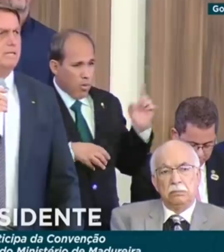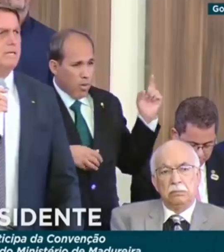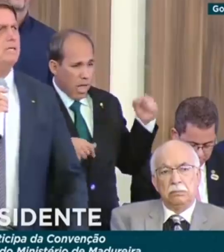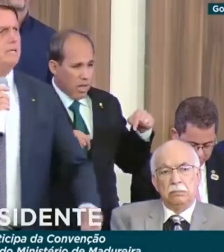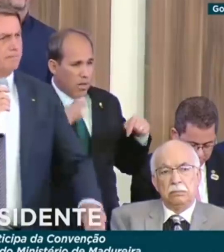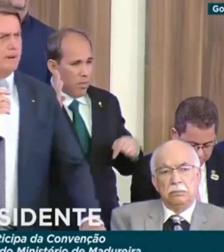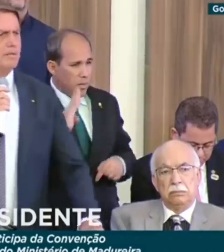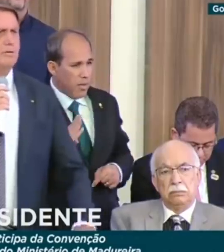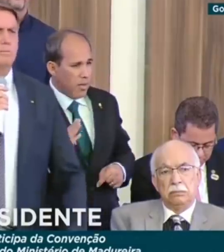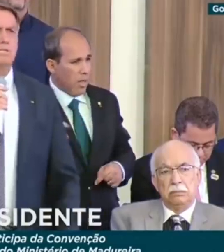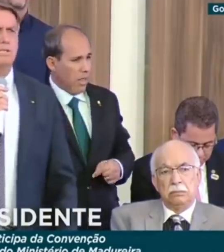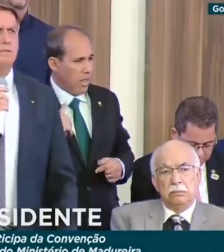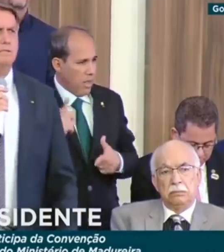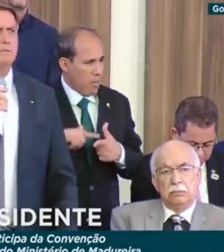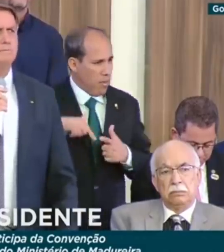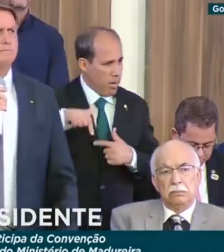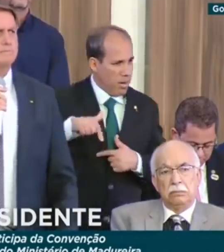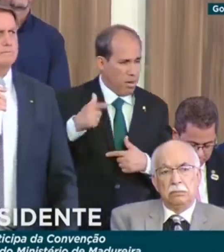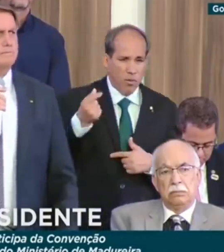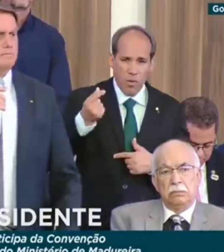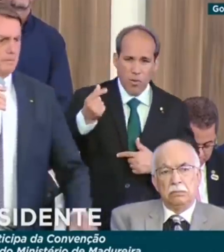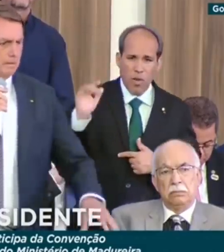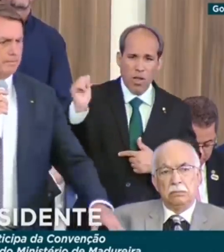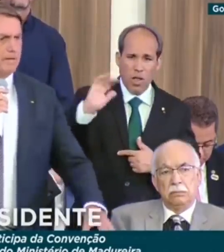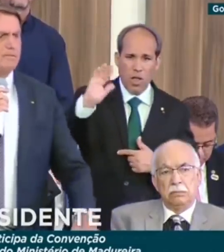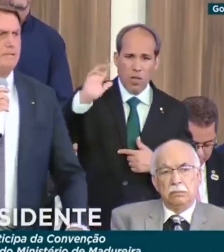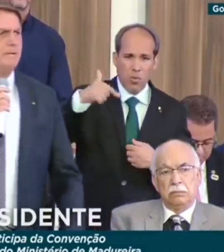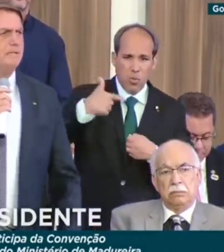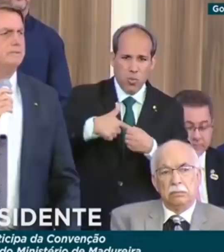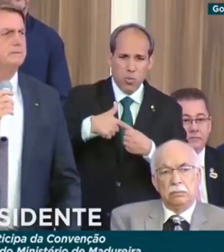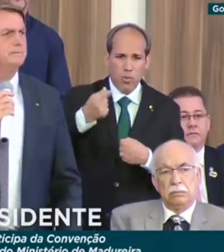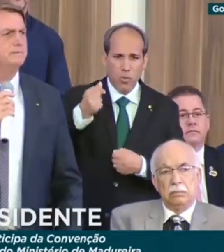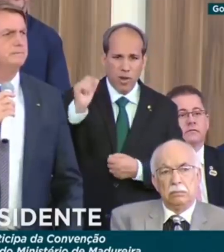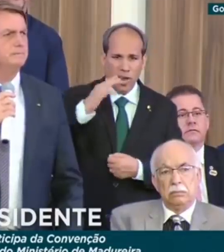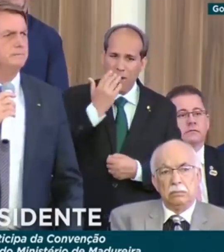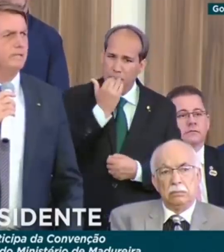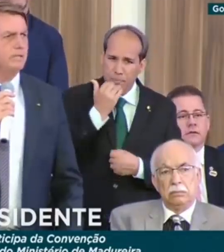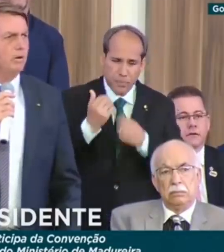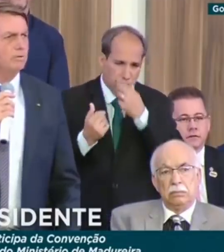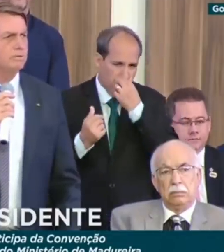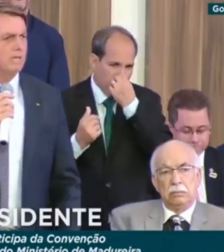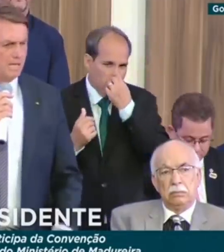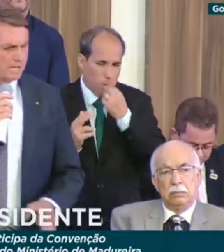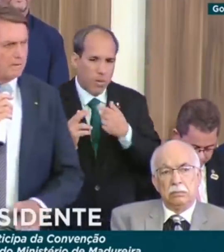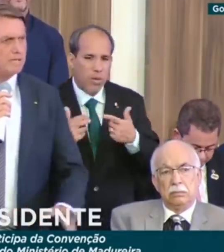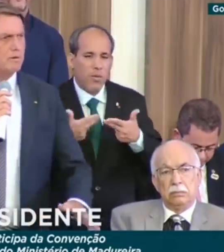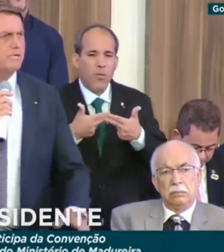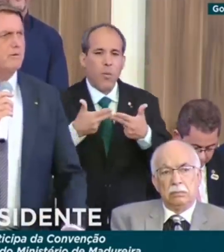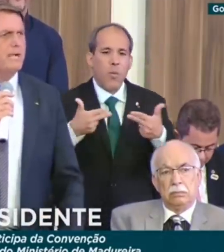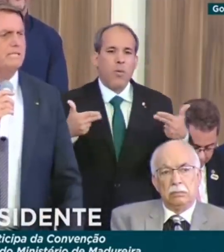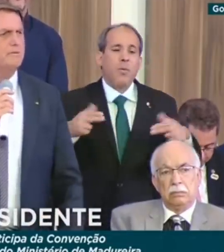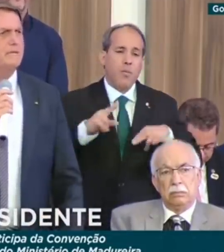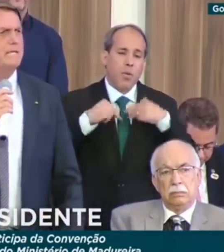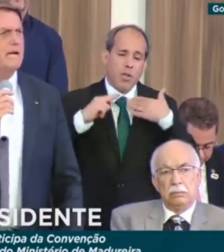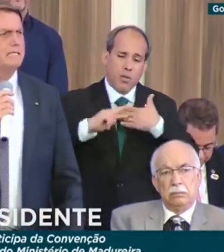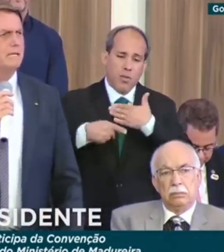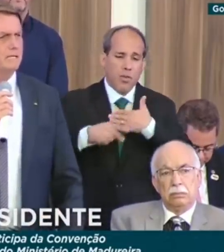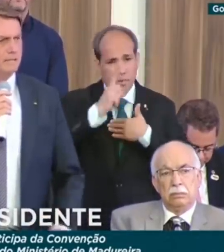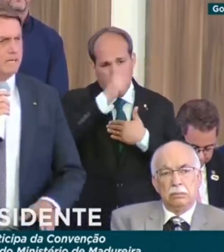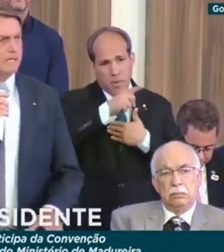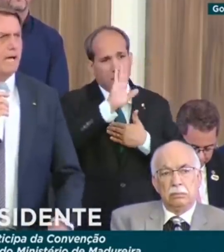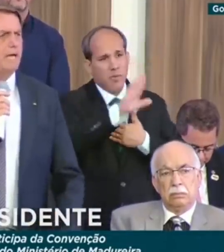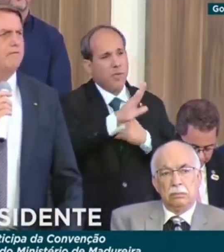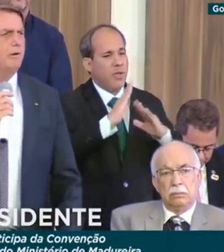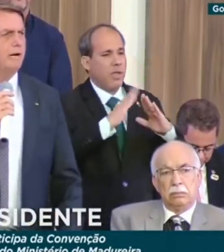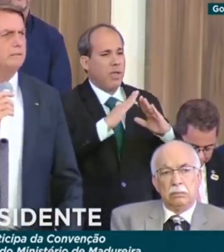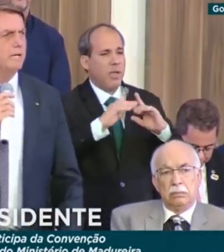enfrentamos aqui, preço de combustíveis, preço de alimentos, entre outros, são as consequências do fica em casa,